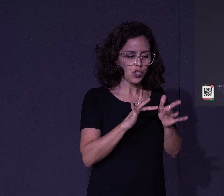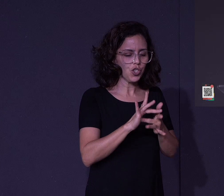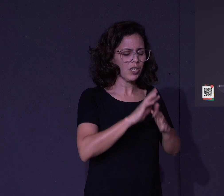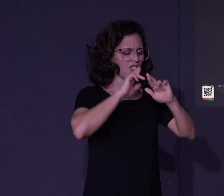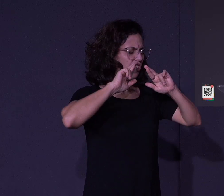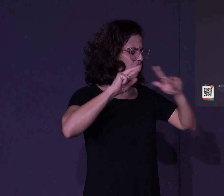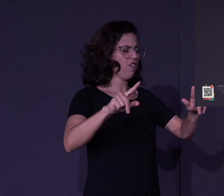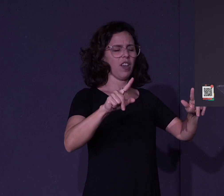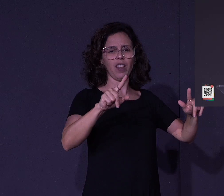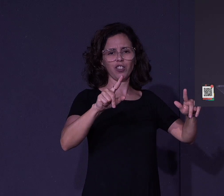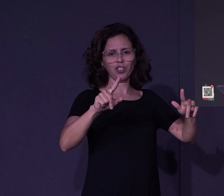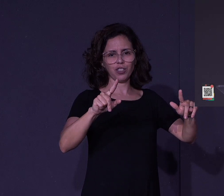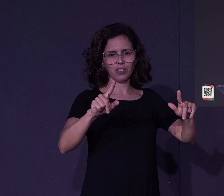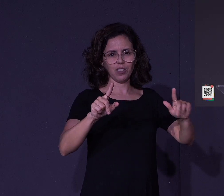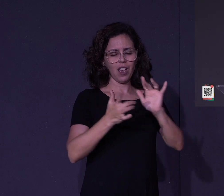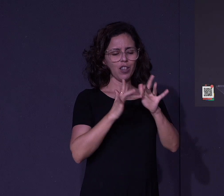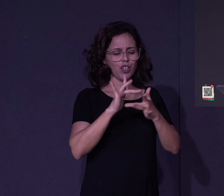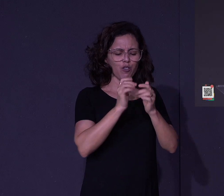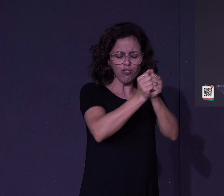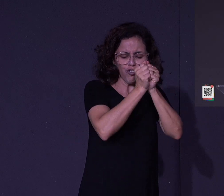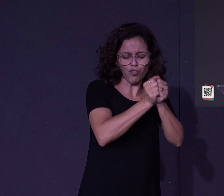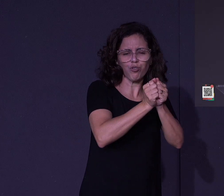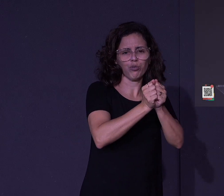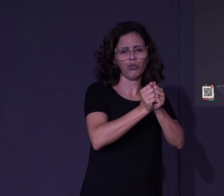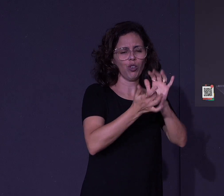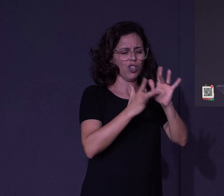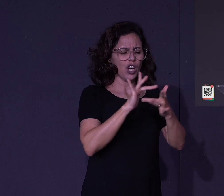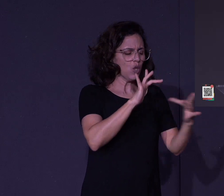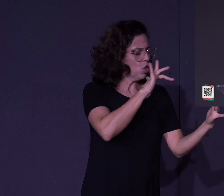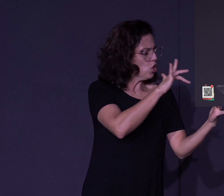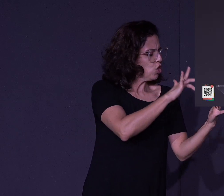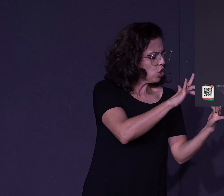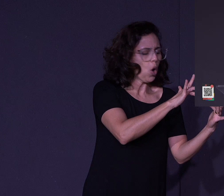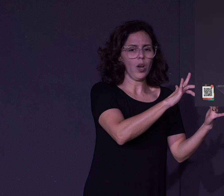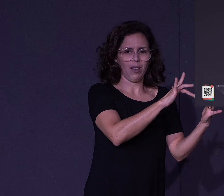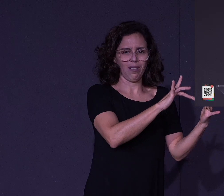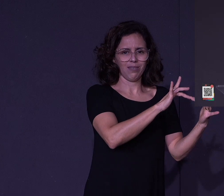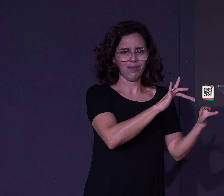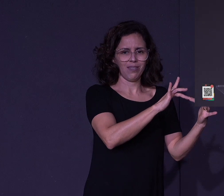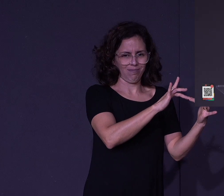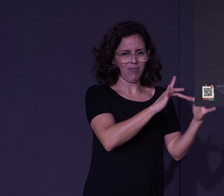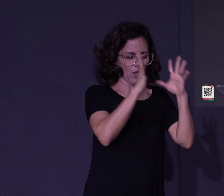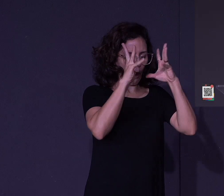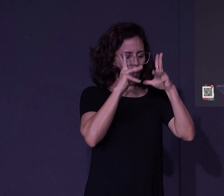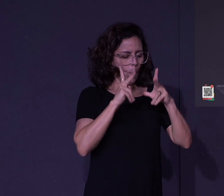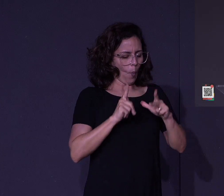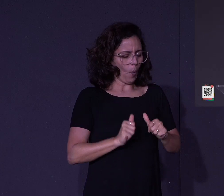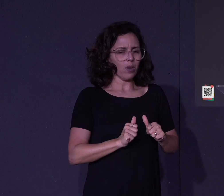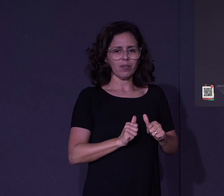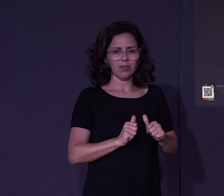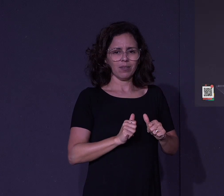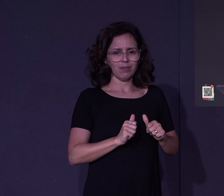Deus conosco. Jesus lhe toca e não fica impuro. Jesus não tem nada a